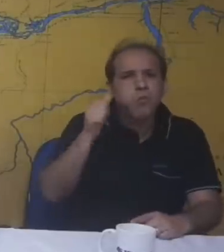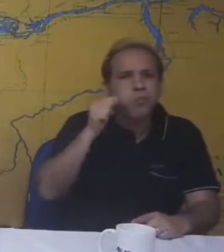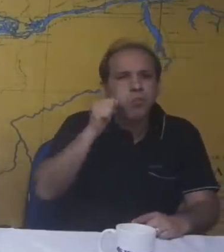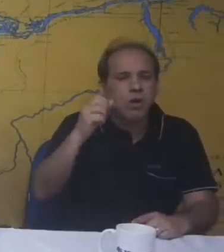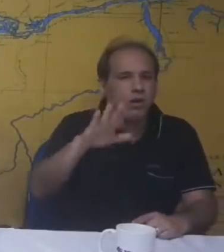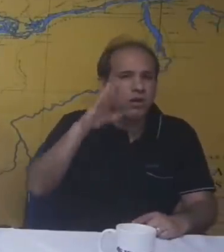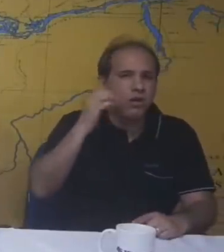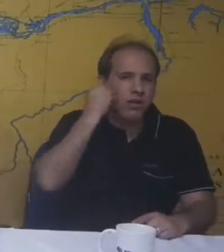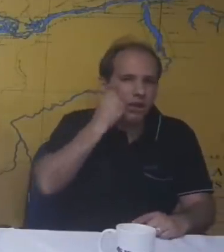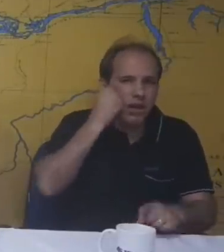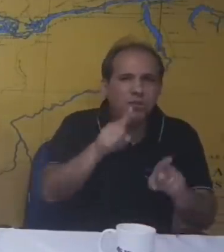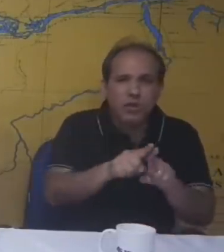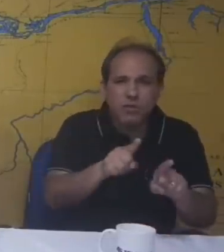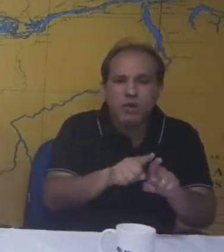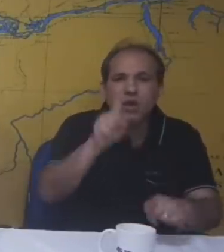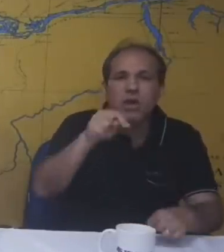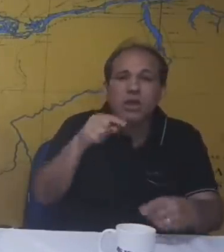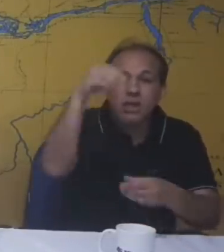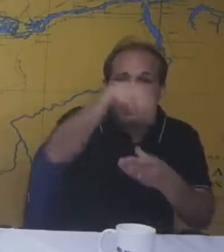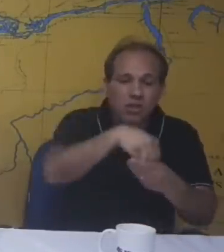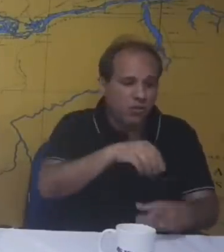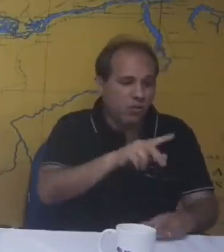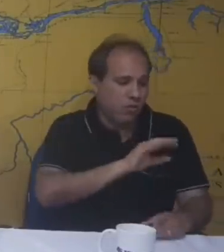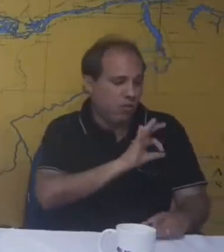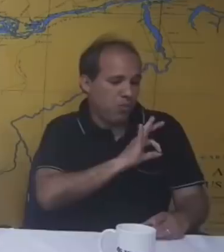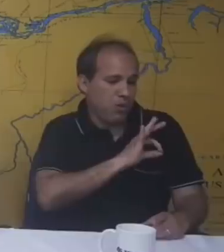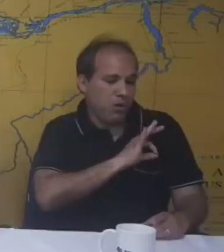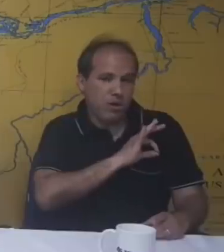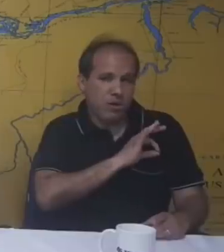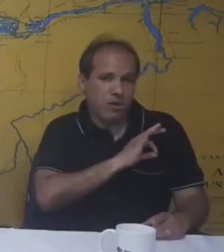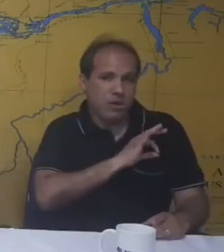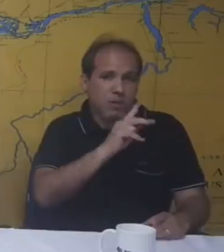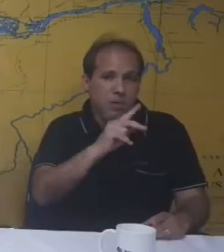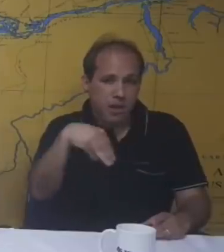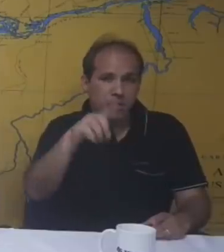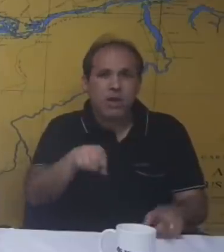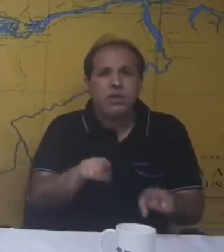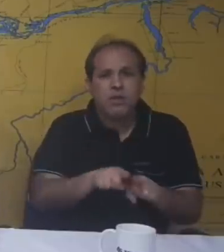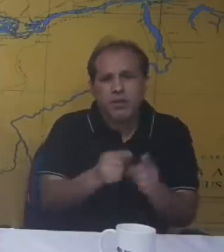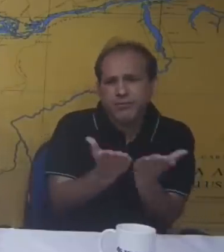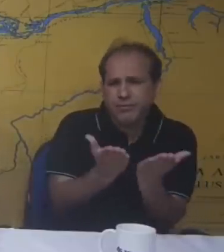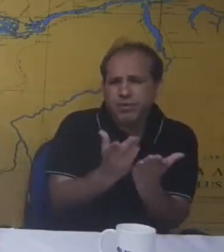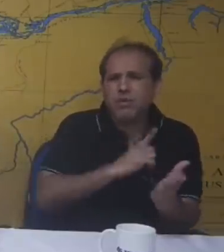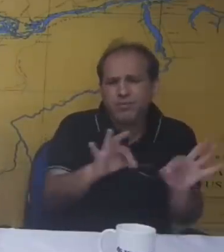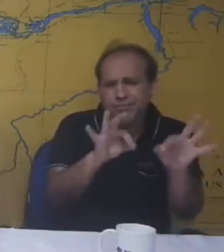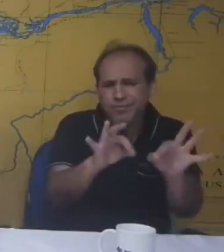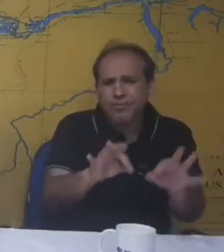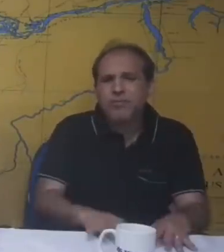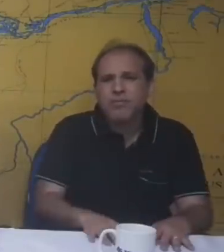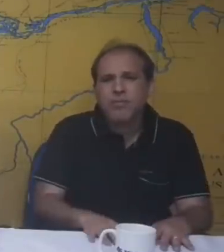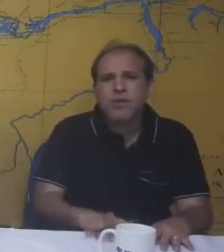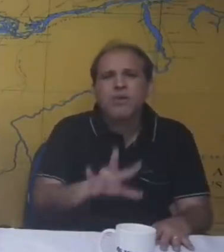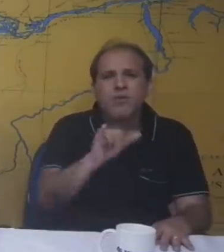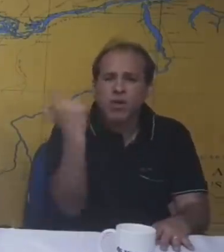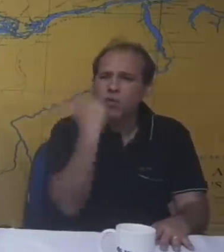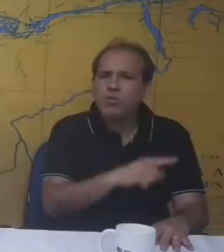mulher, obviamente, candidata, uma mulher, é da Polícia Militar, é evangélica, e eu tenho certeza que ela tem muita